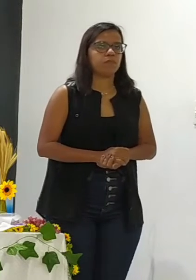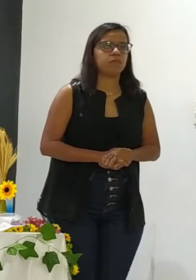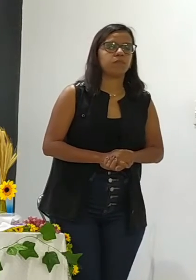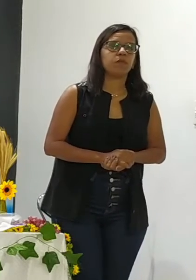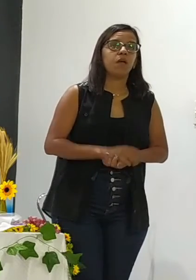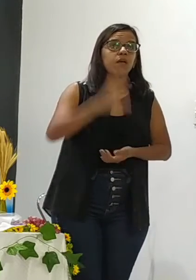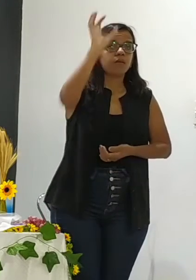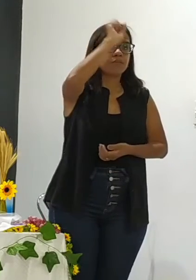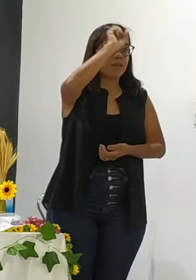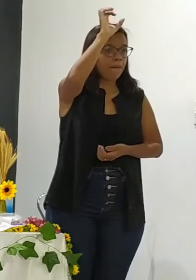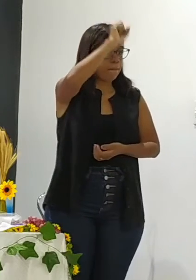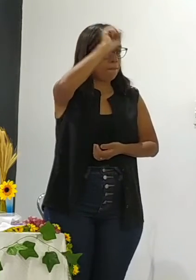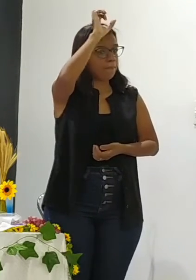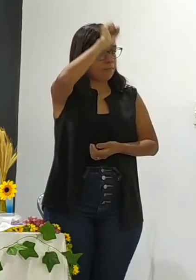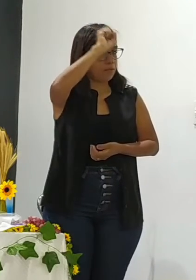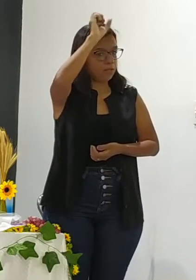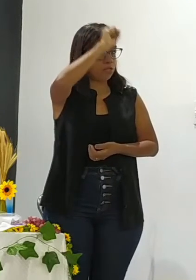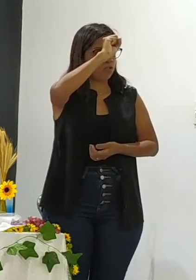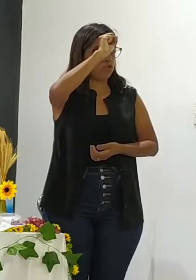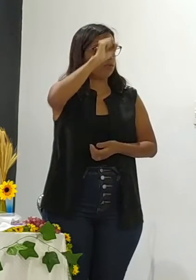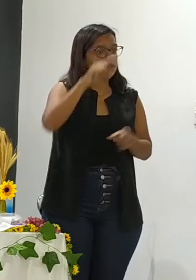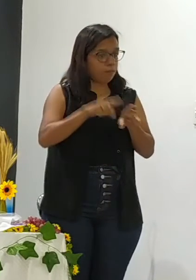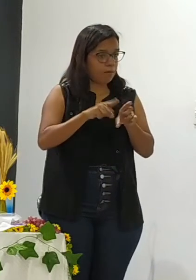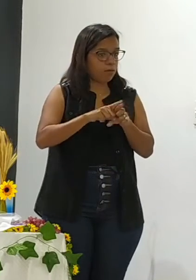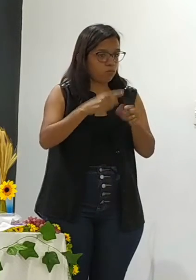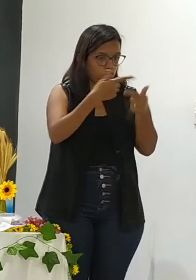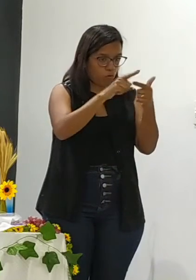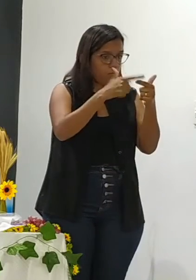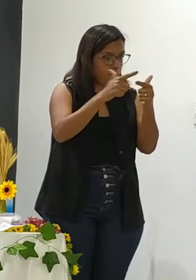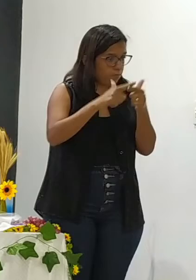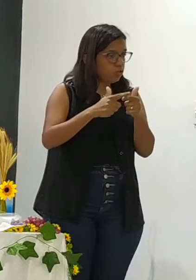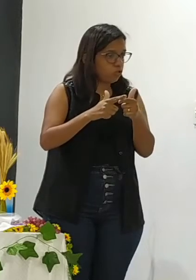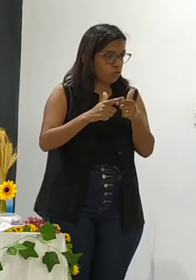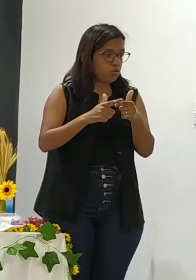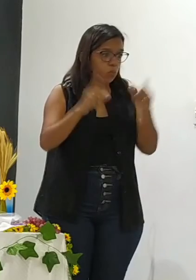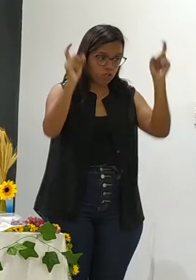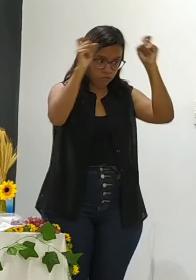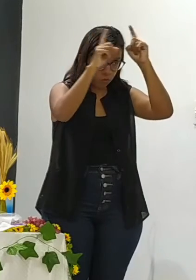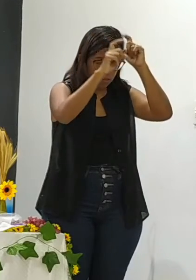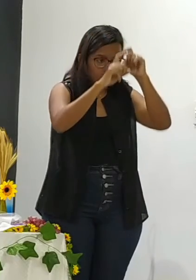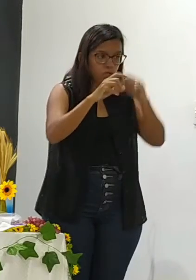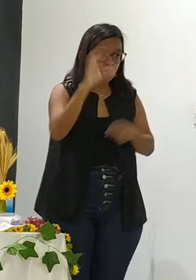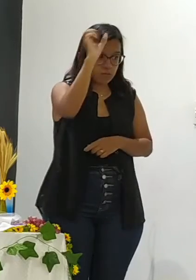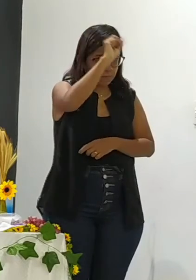aprende com a crise também. Nós aprendemos.